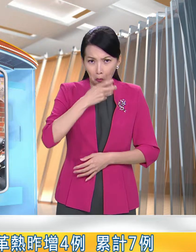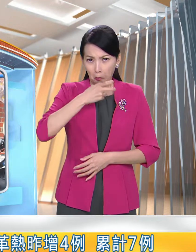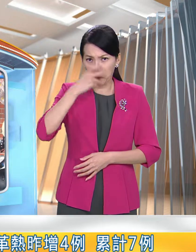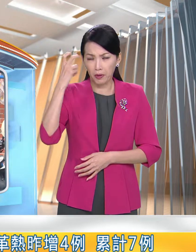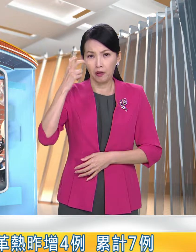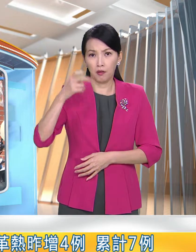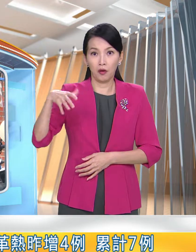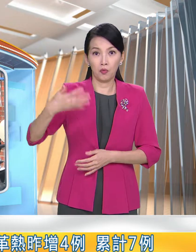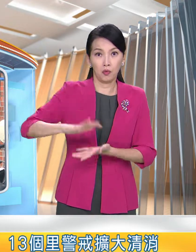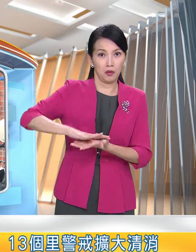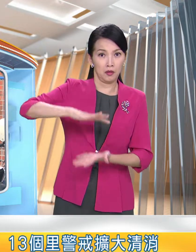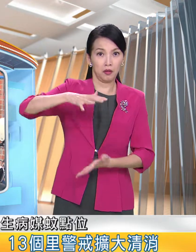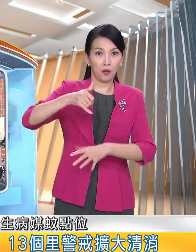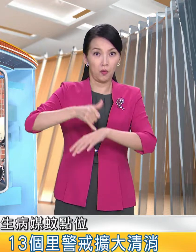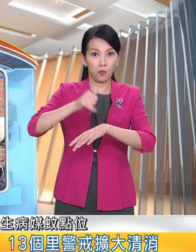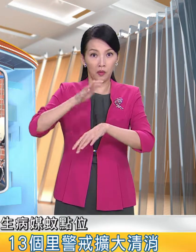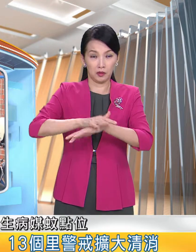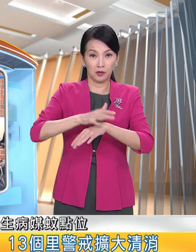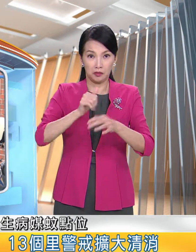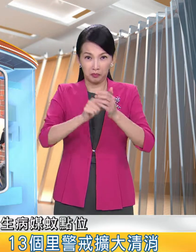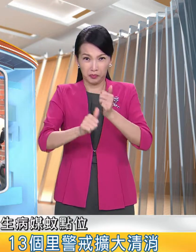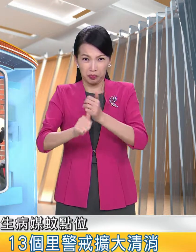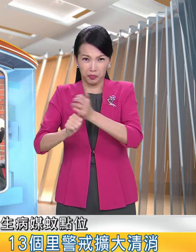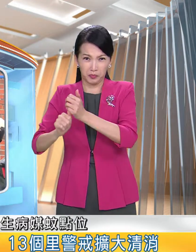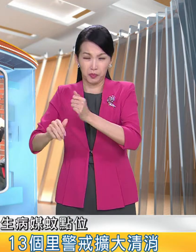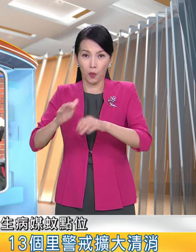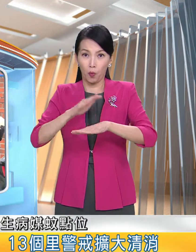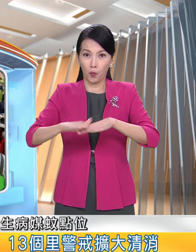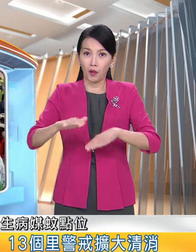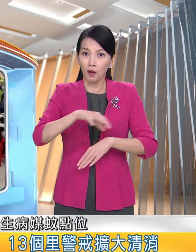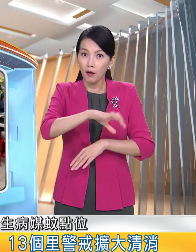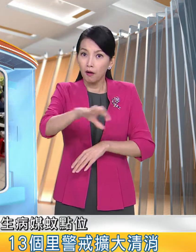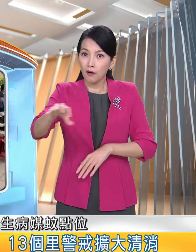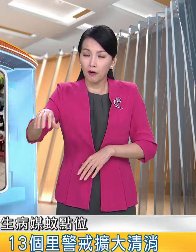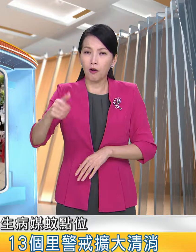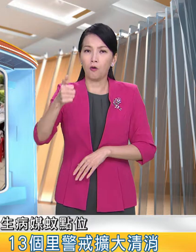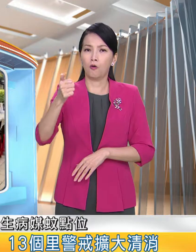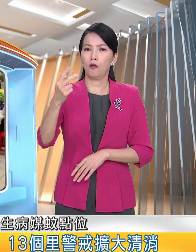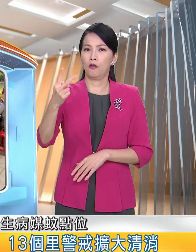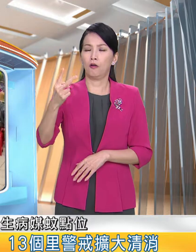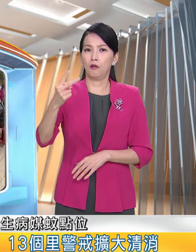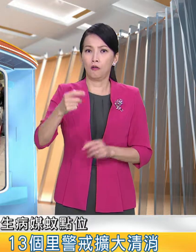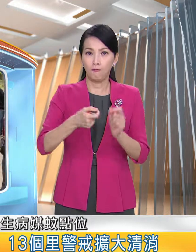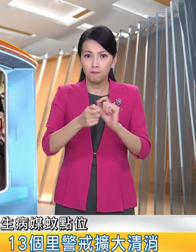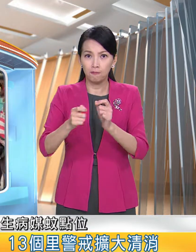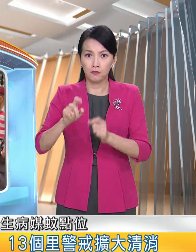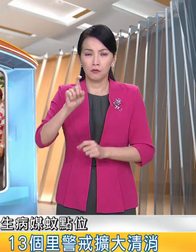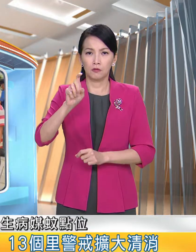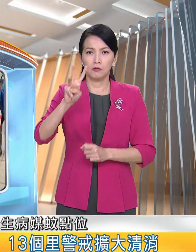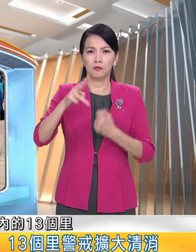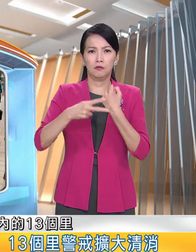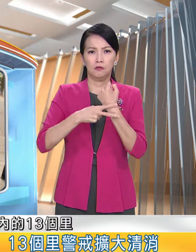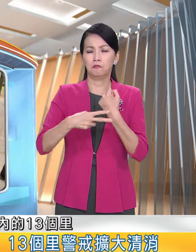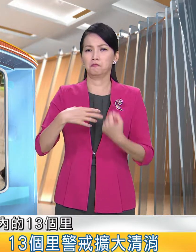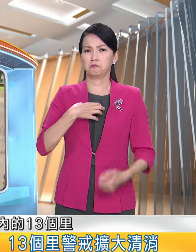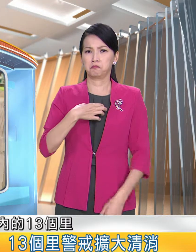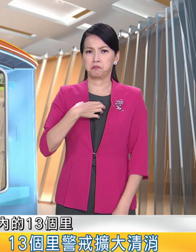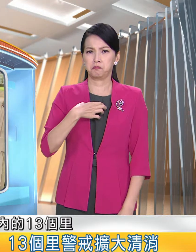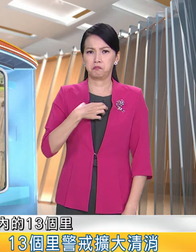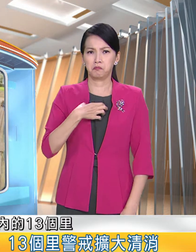采检，发现有52处积水滋生病媒蚊的点位，将持续对警戒范